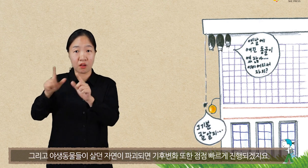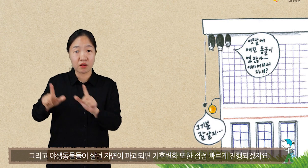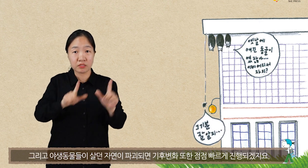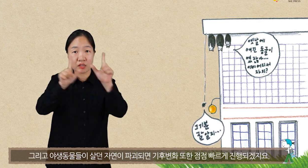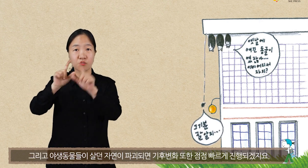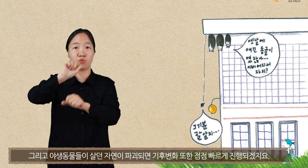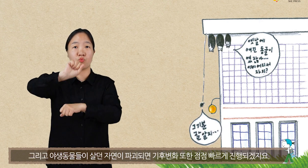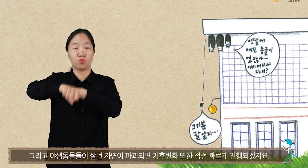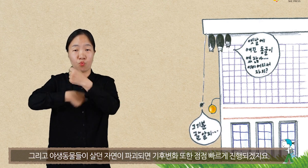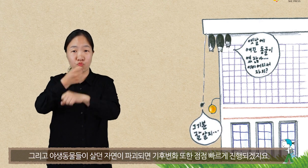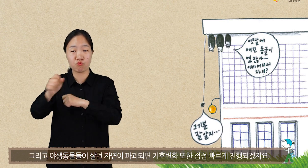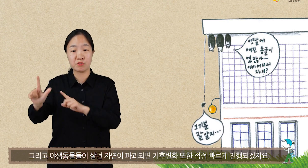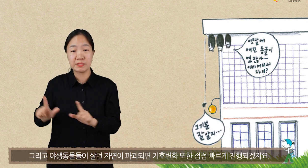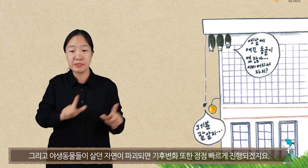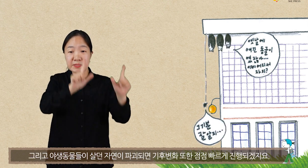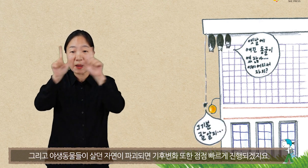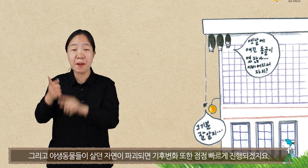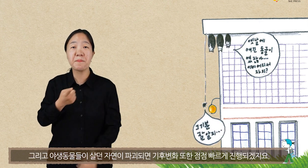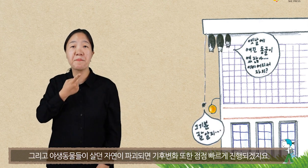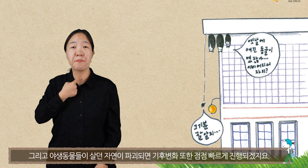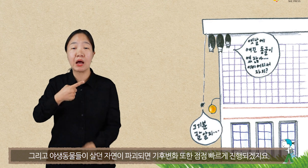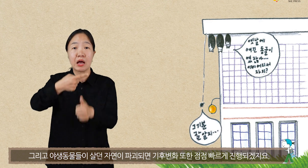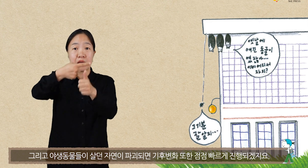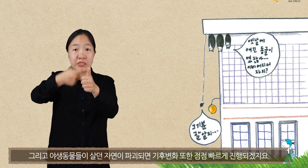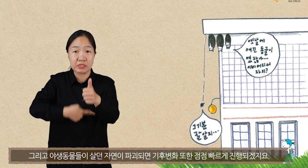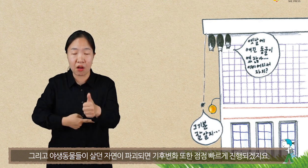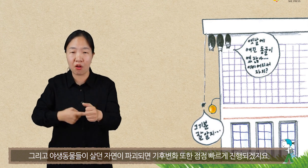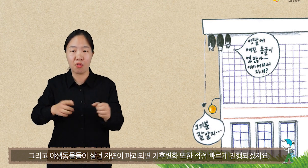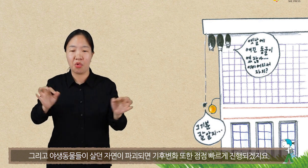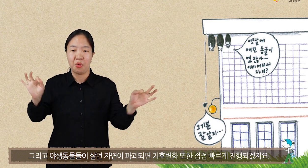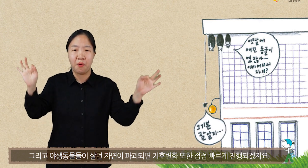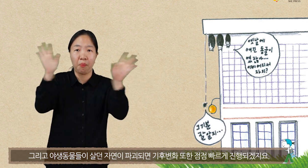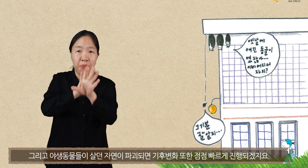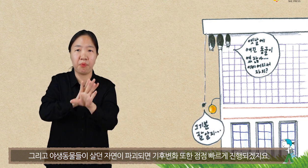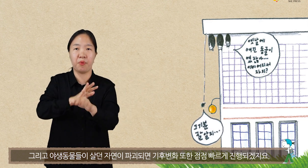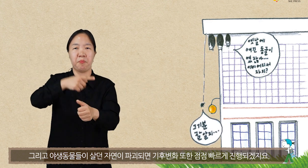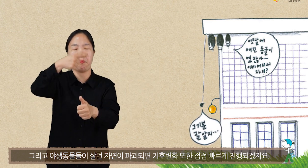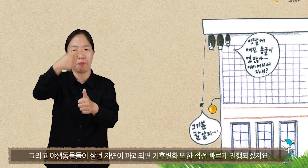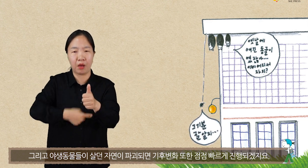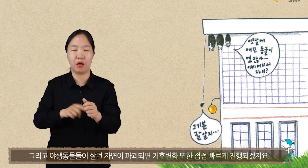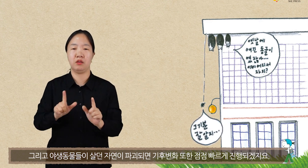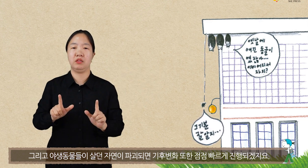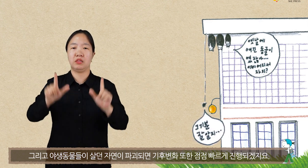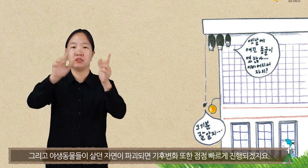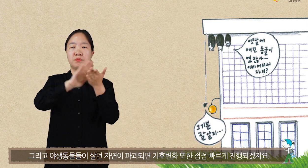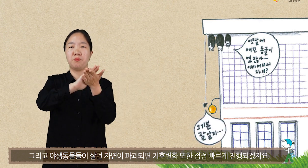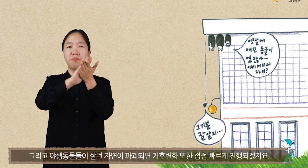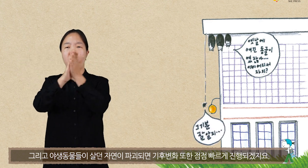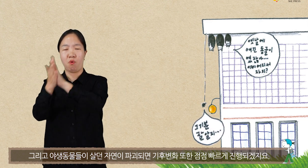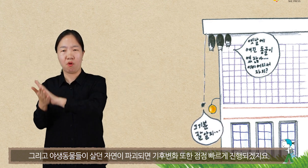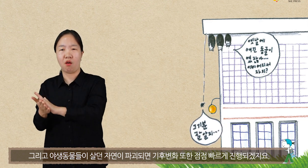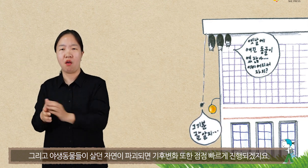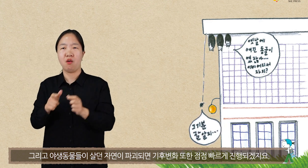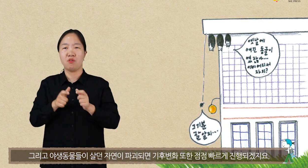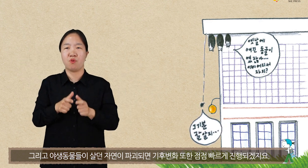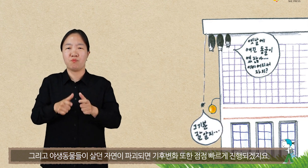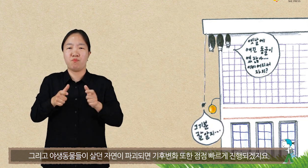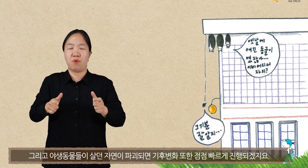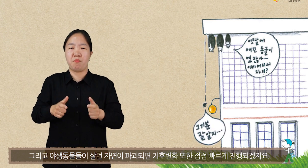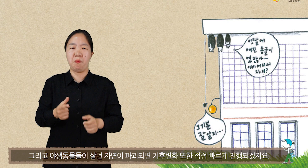그리고 야생동물들이 살던 자연이 파괴되면 기후변화 또한 점점 빠르게